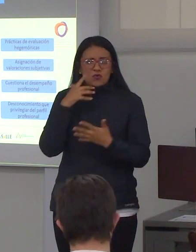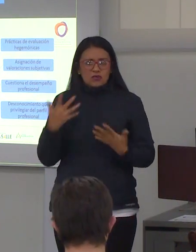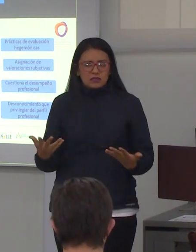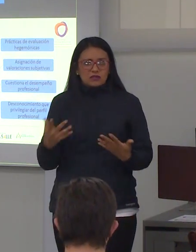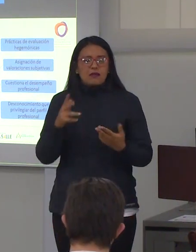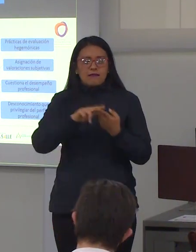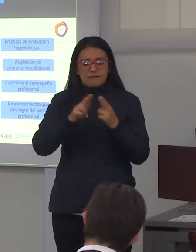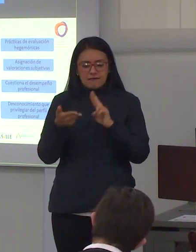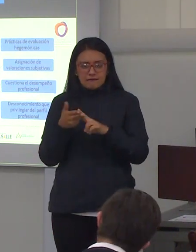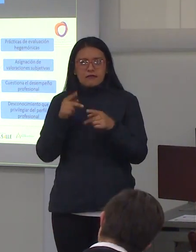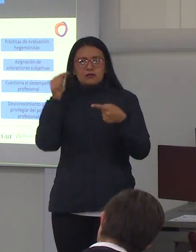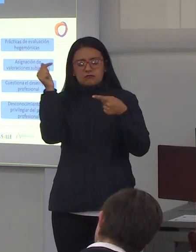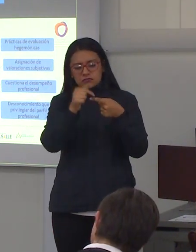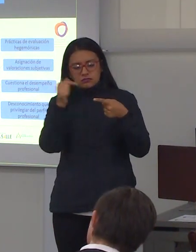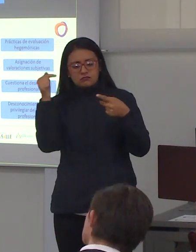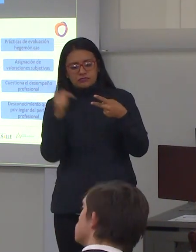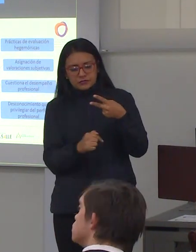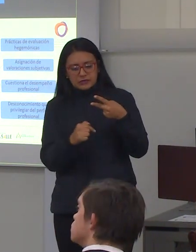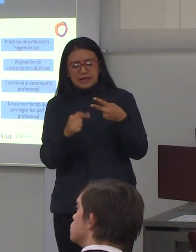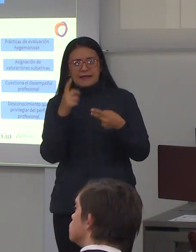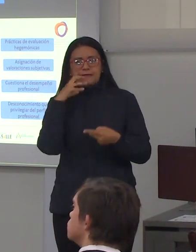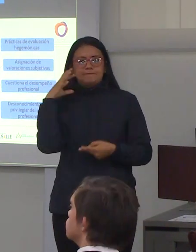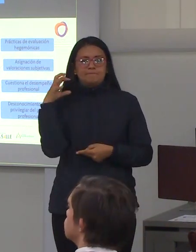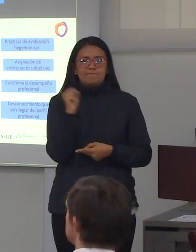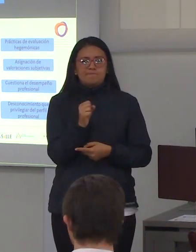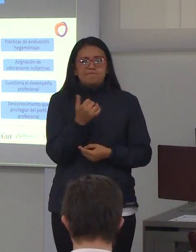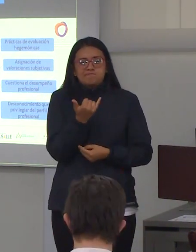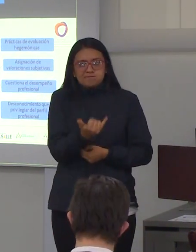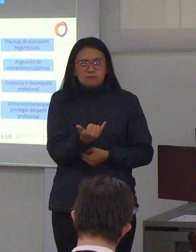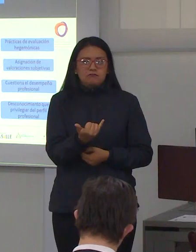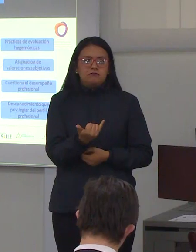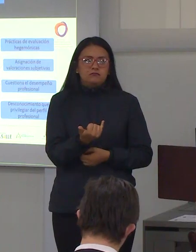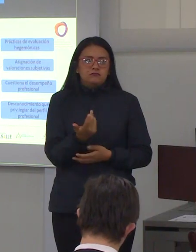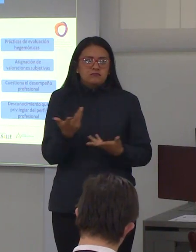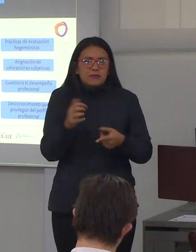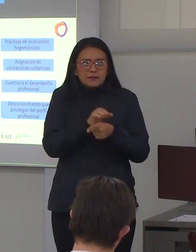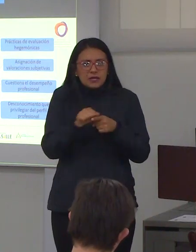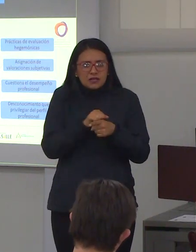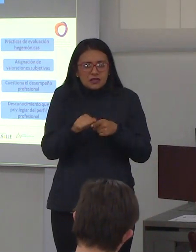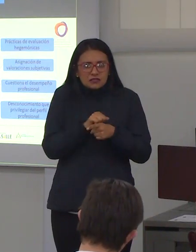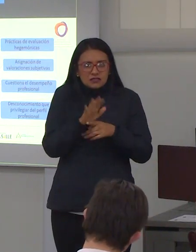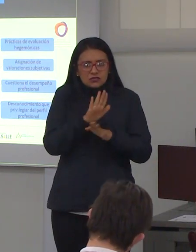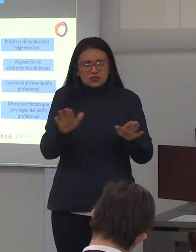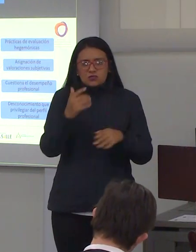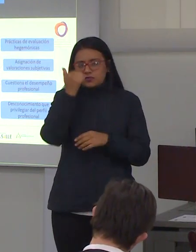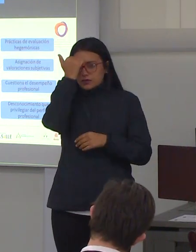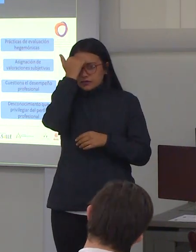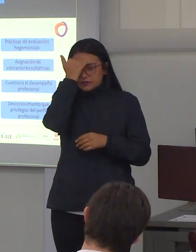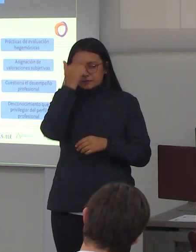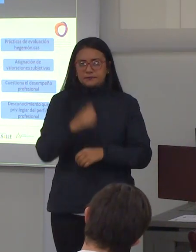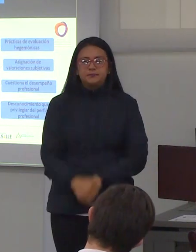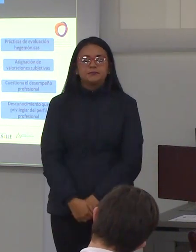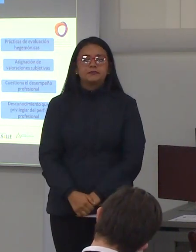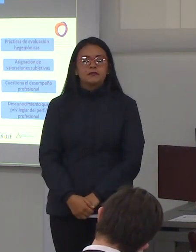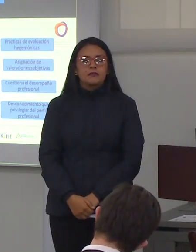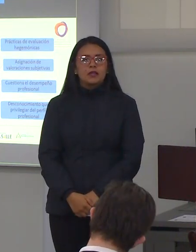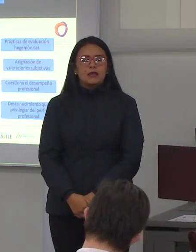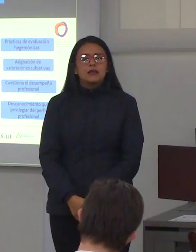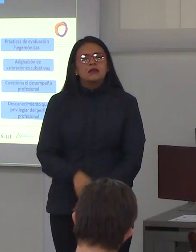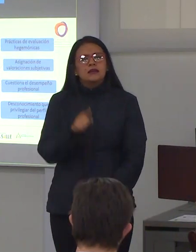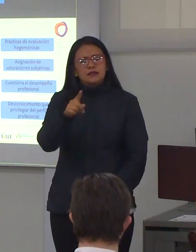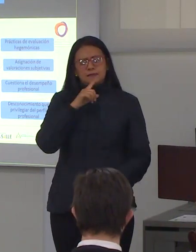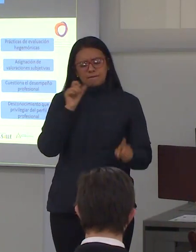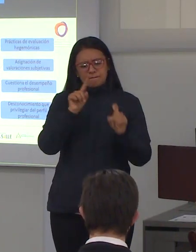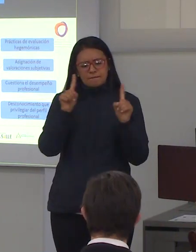eran como los dos aspectos que nos encontrábamos allí con, digamos, en la práctica con los docentes. También, entonces, la pregunta